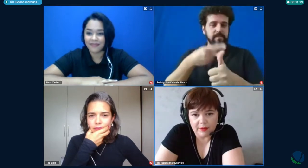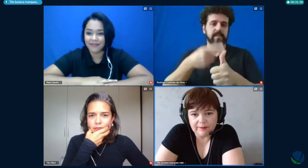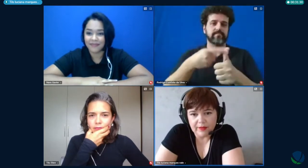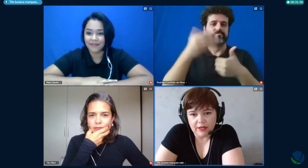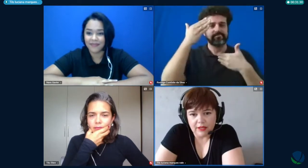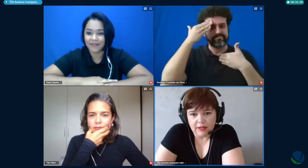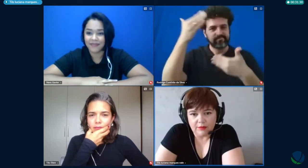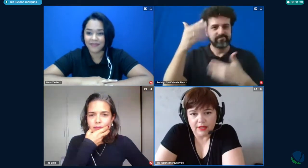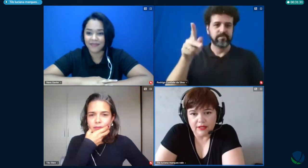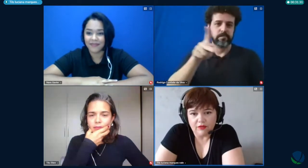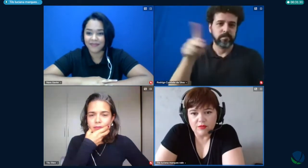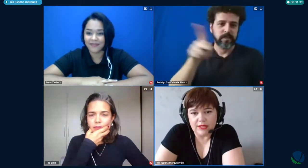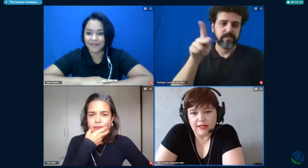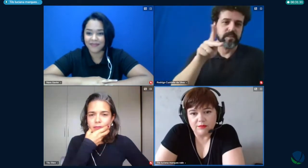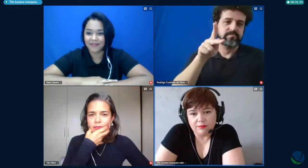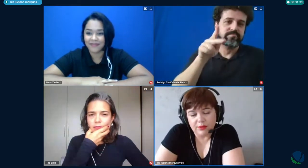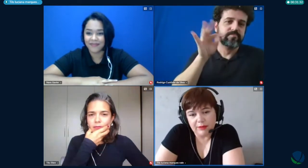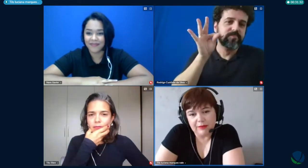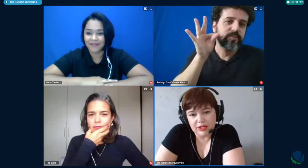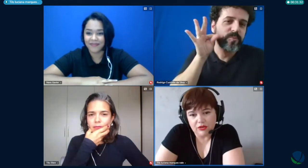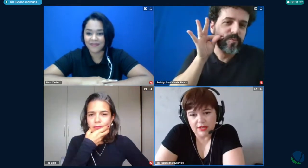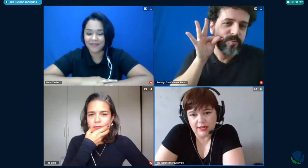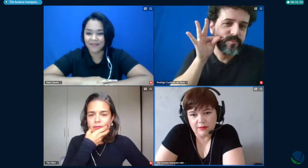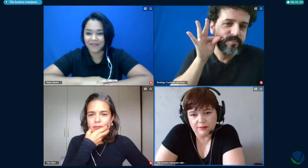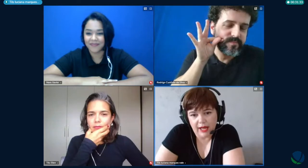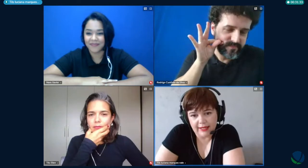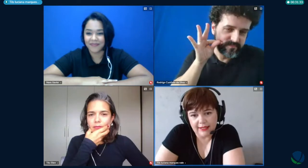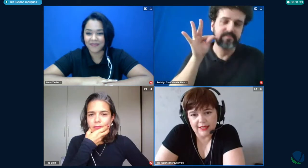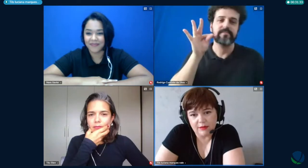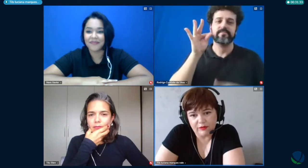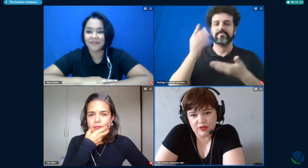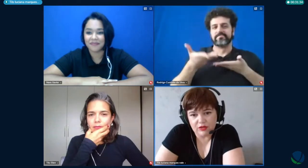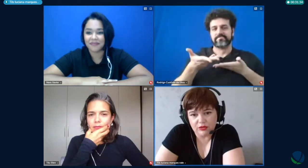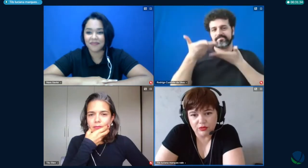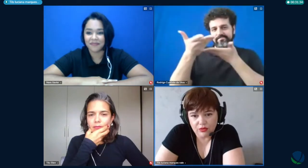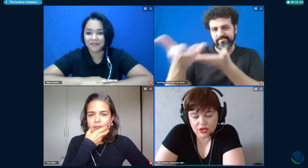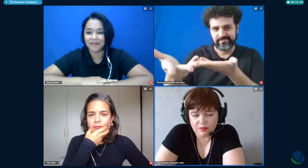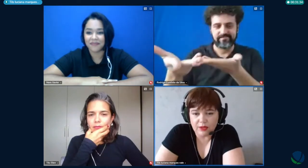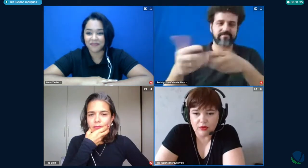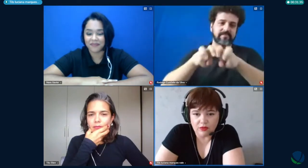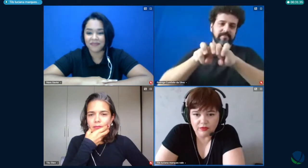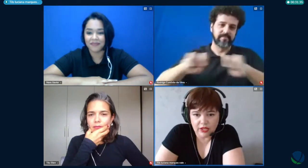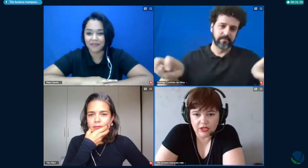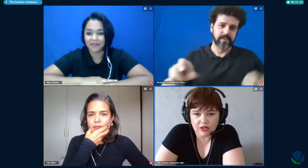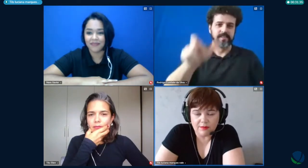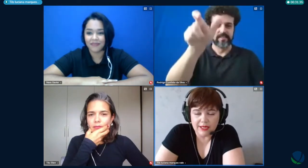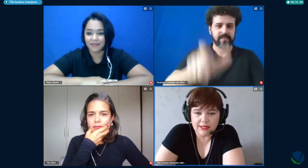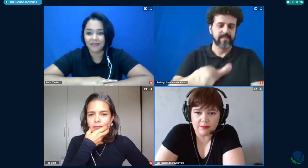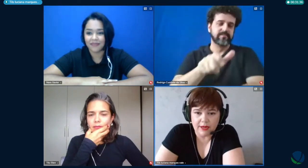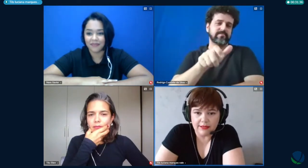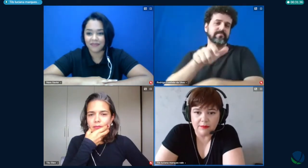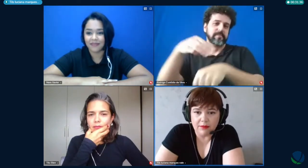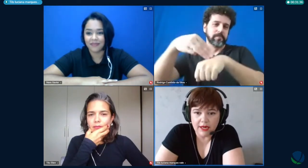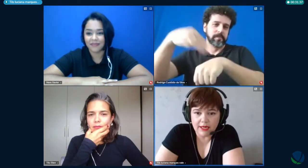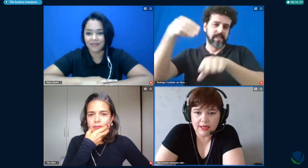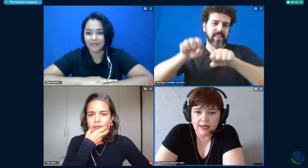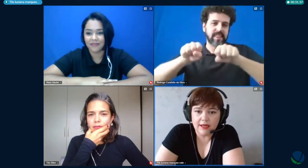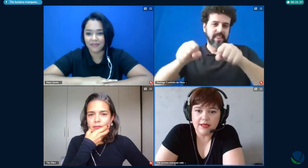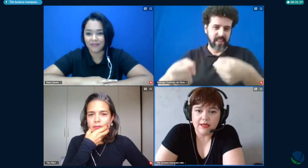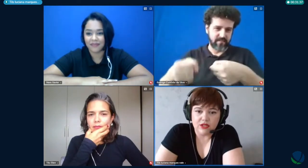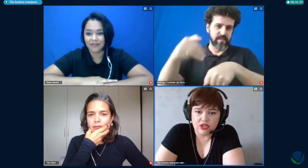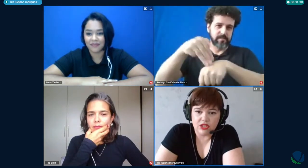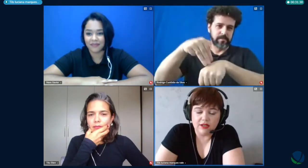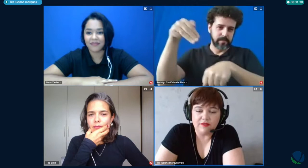algum problema. Bem, então vamos lá. Primeiramente, eu gostaria de agradecer à professora Tucci pelo convite em participar da